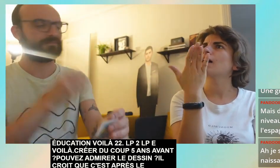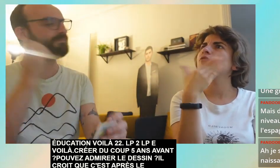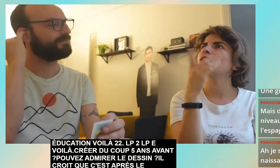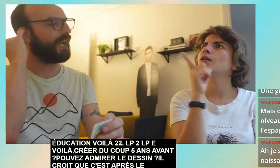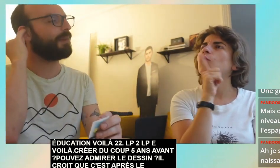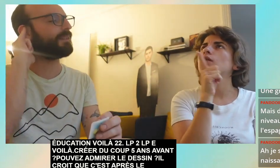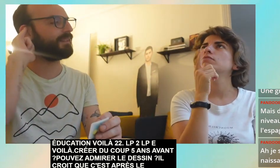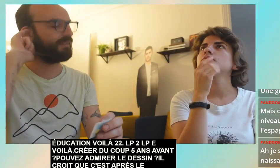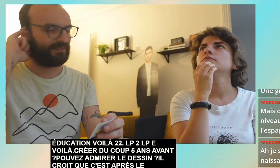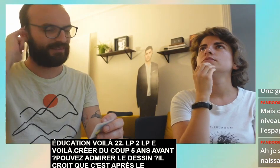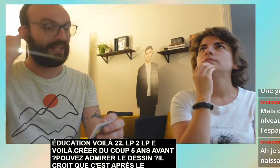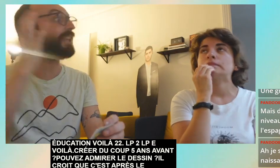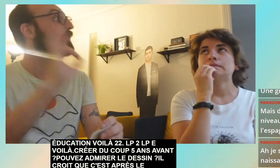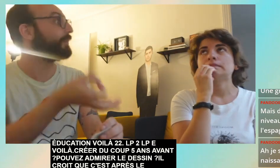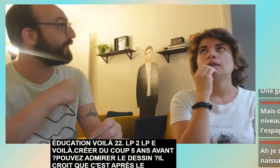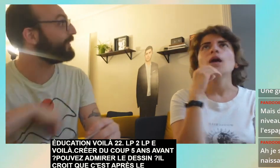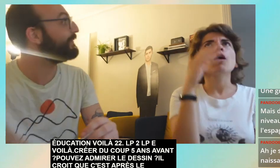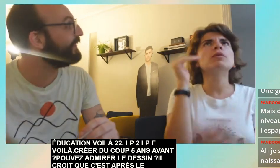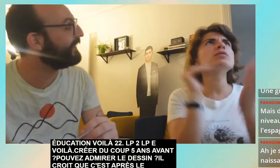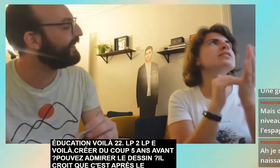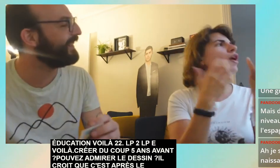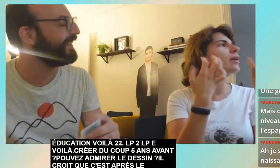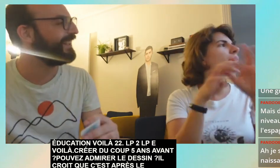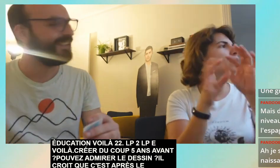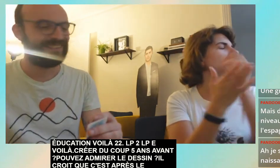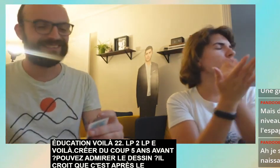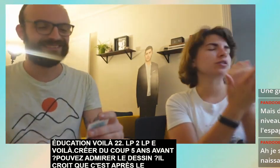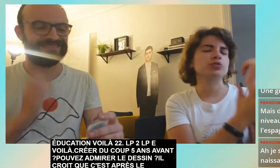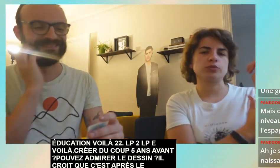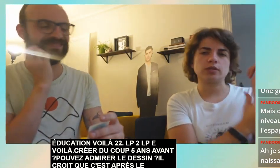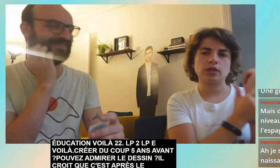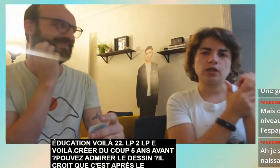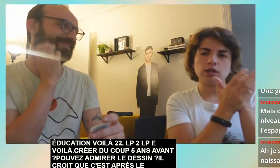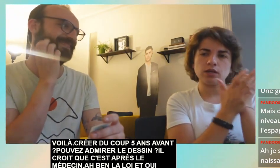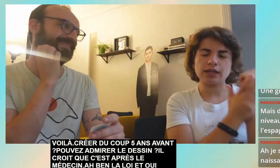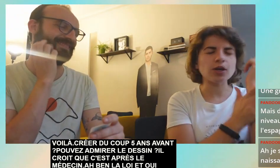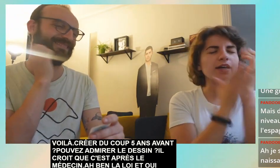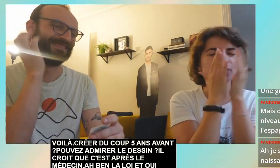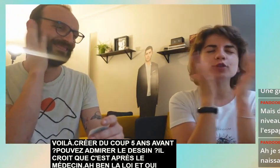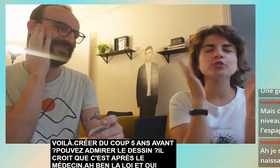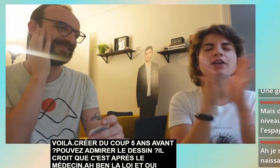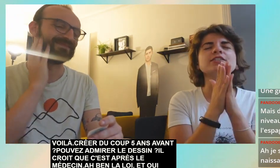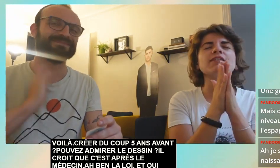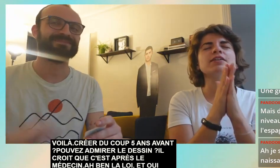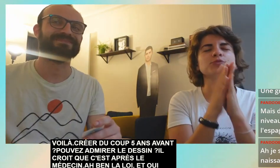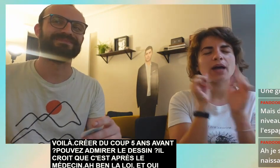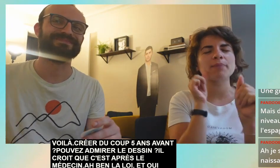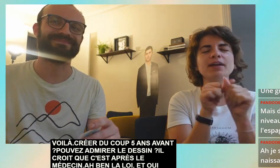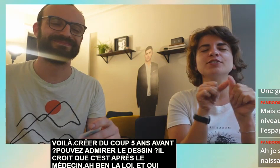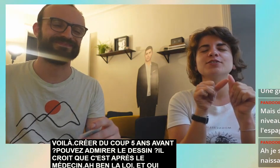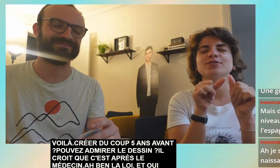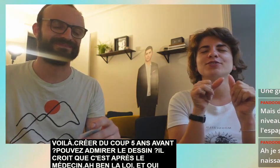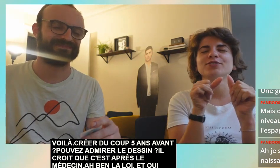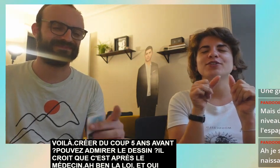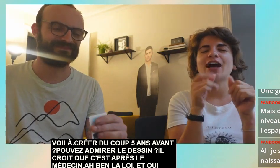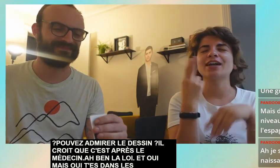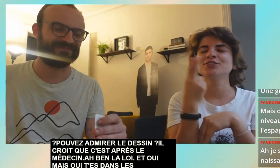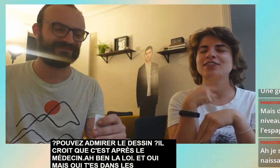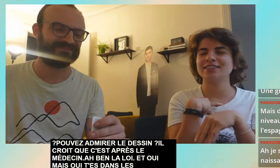Avant la loi. Et oui. Mais oui, t'es dans les 1900 que je suis née. Attends, je me rappelle, à